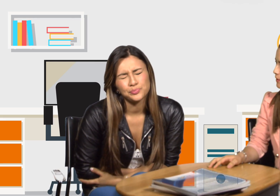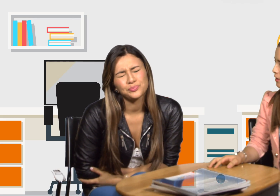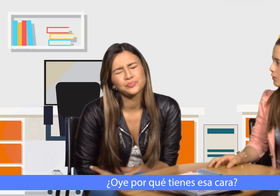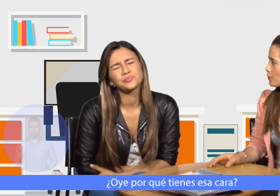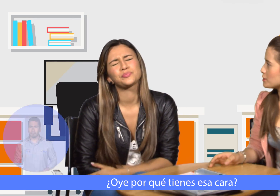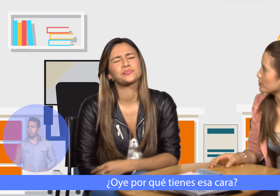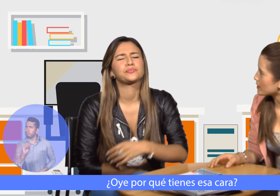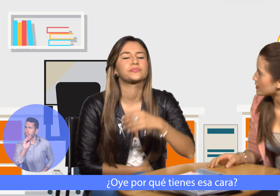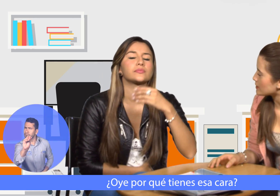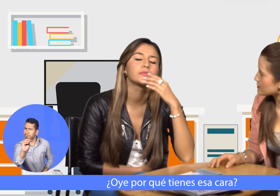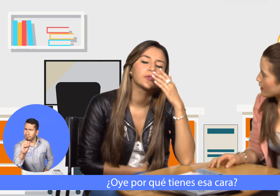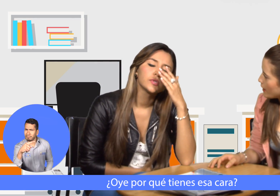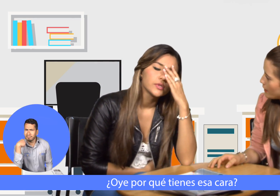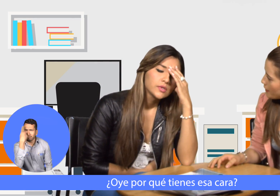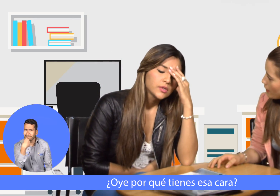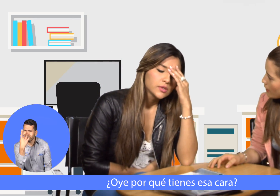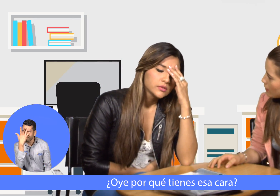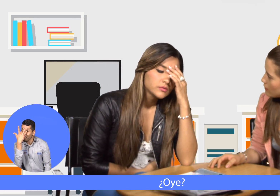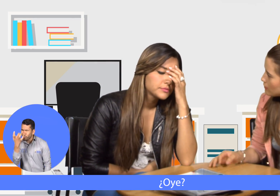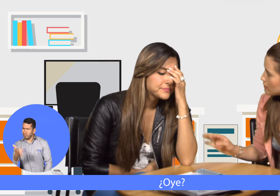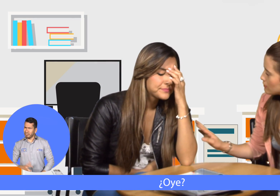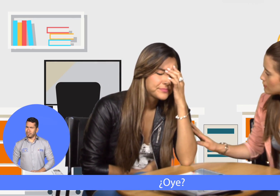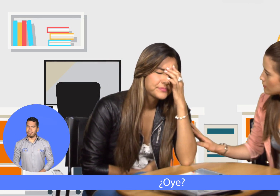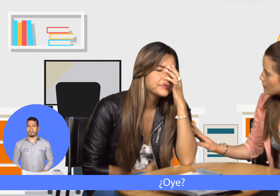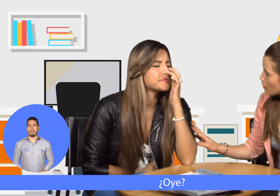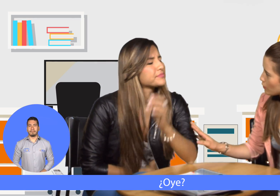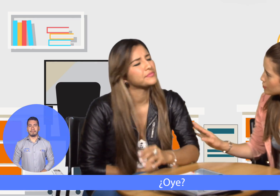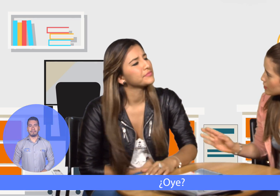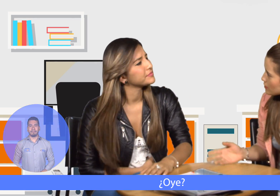Oye, ¿por qué tienes esa cara? Oye.